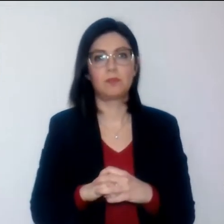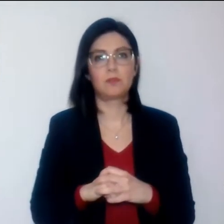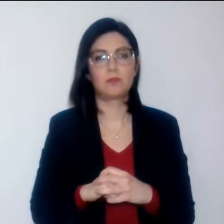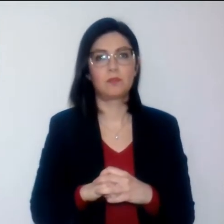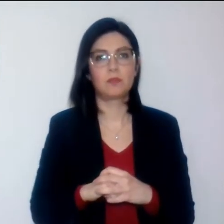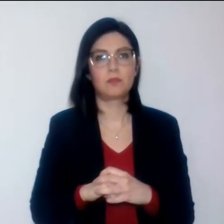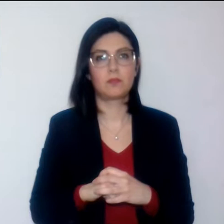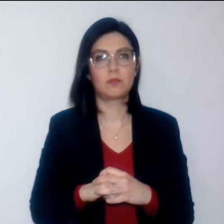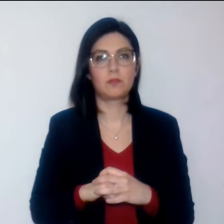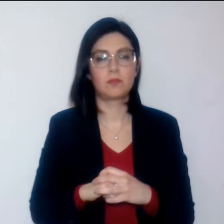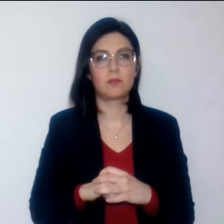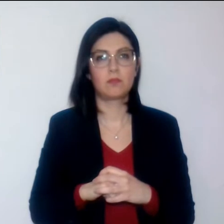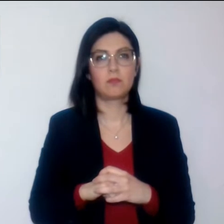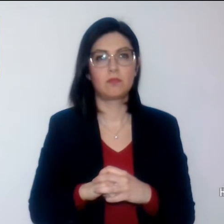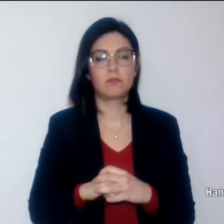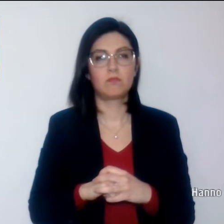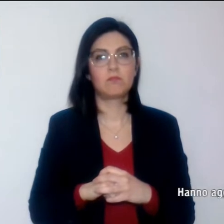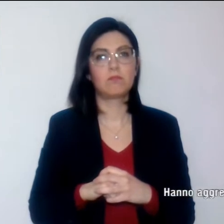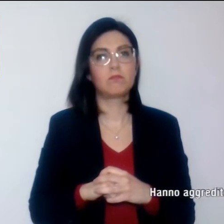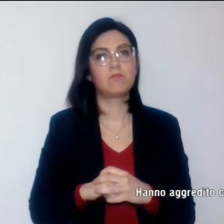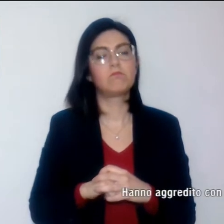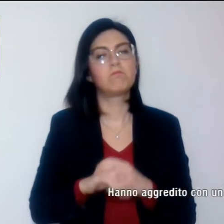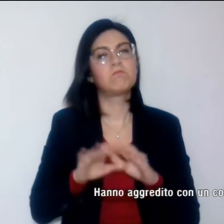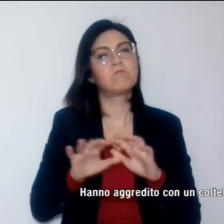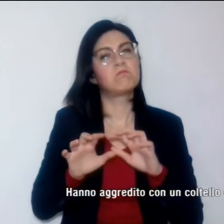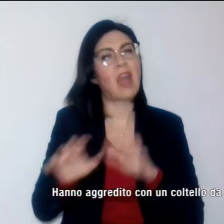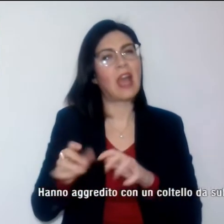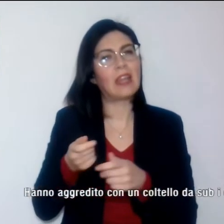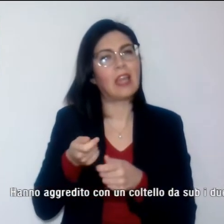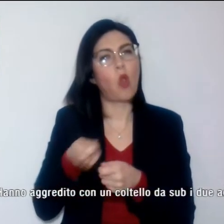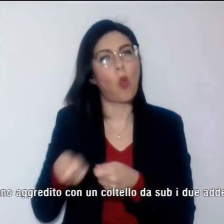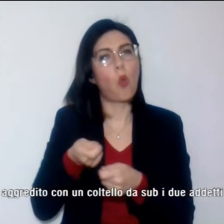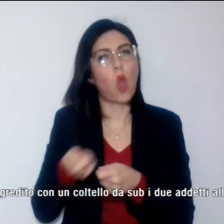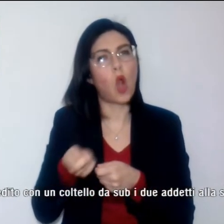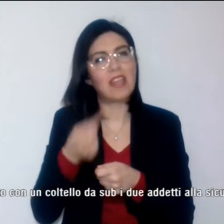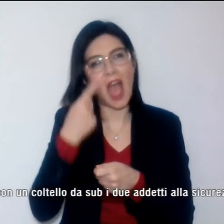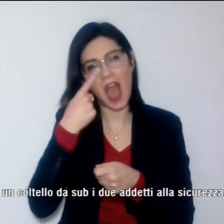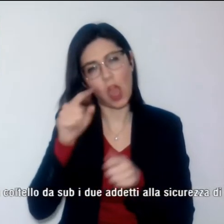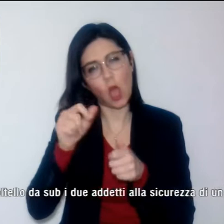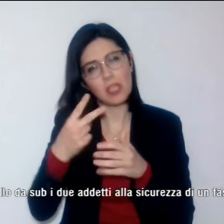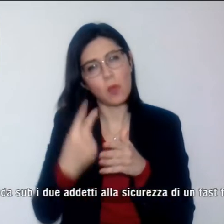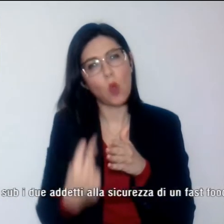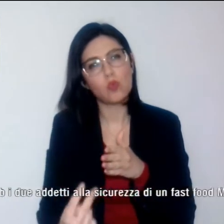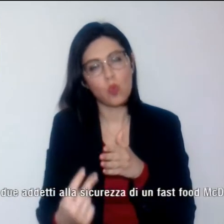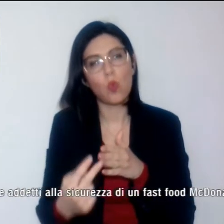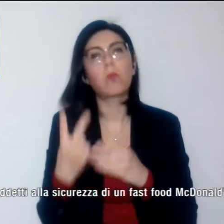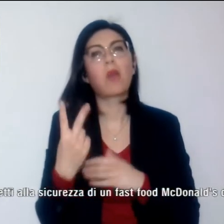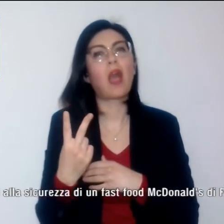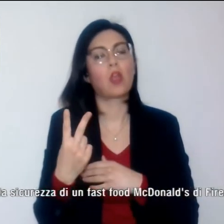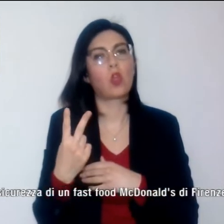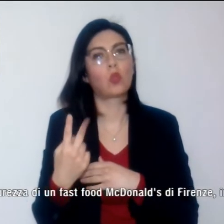hanno aggredito con un coltello da sub i due addetti alla sicurezza di un fast food